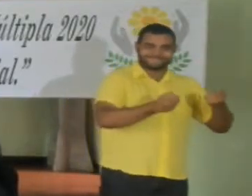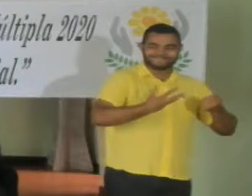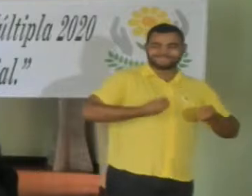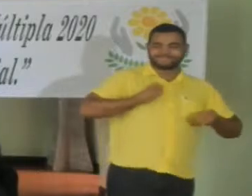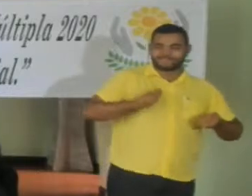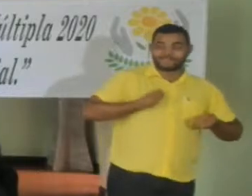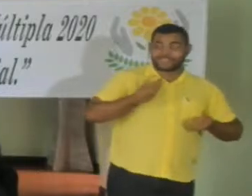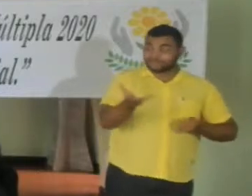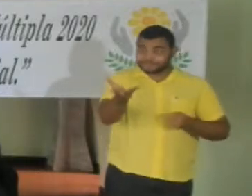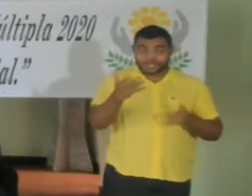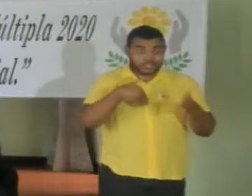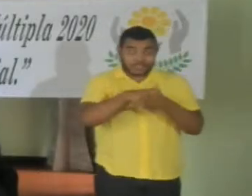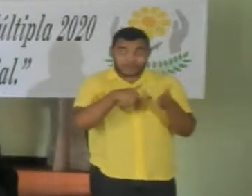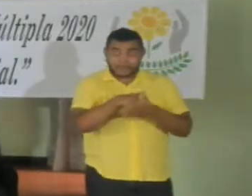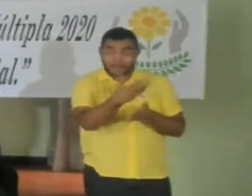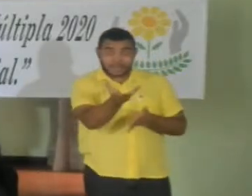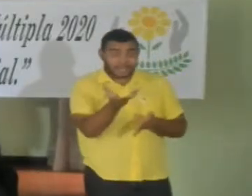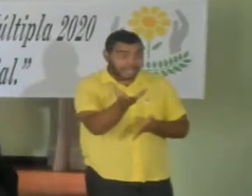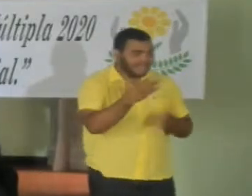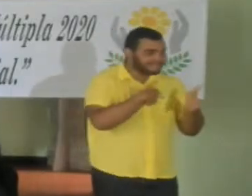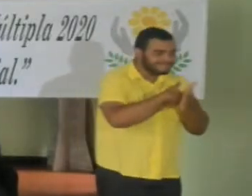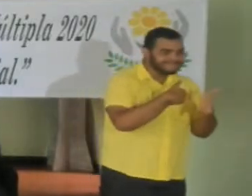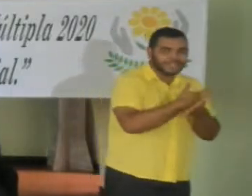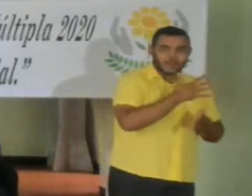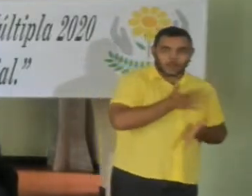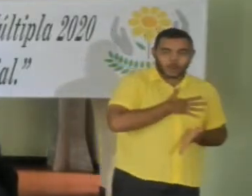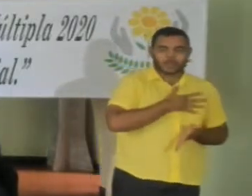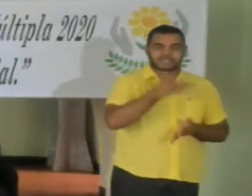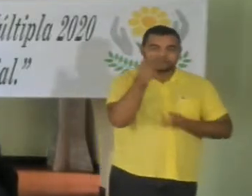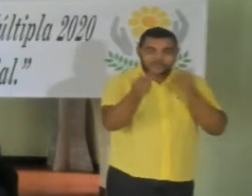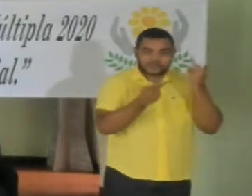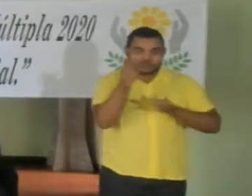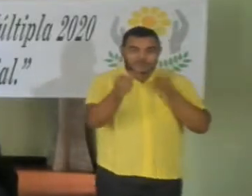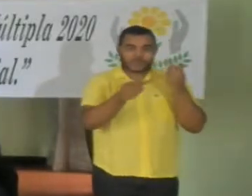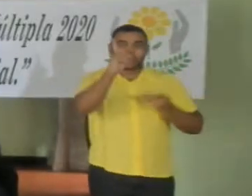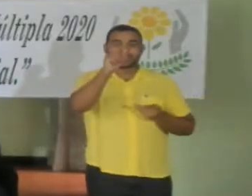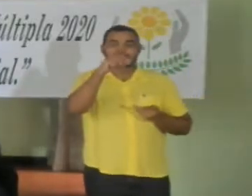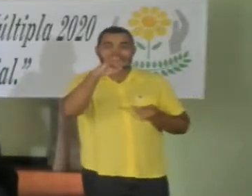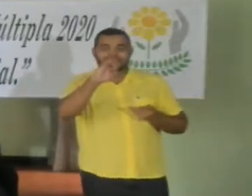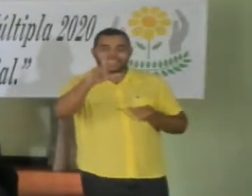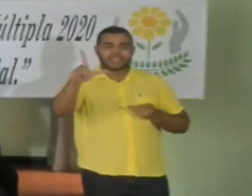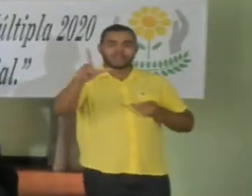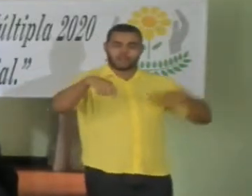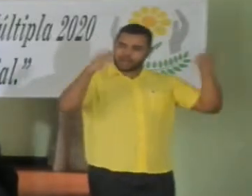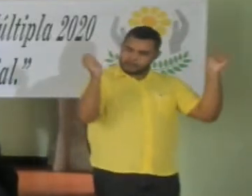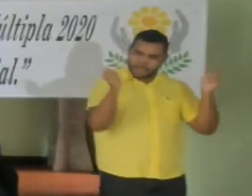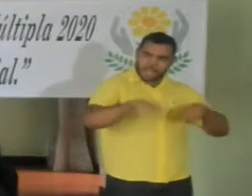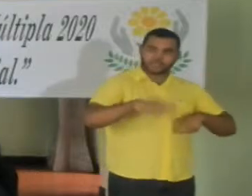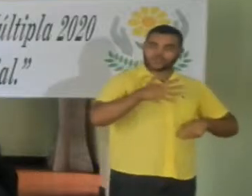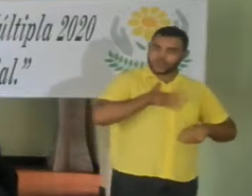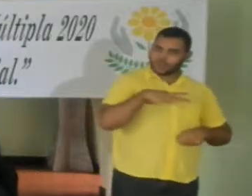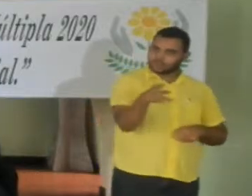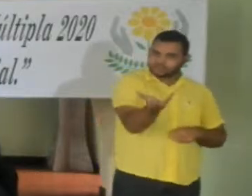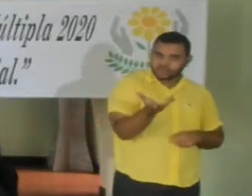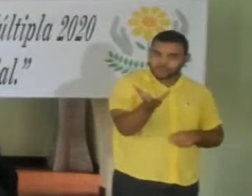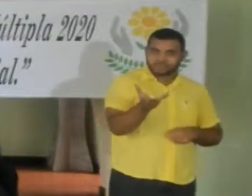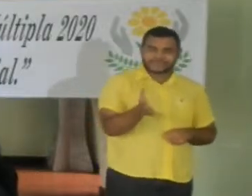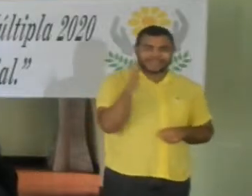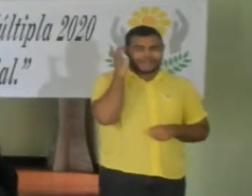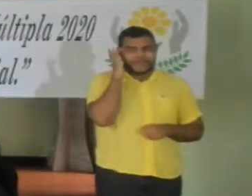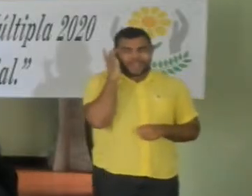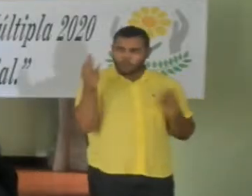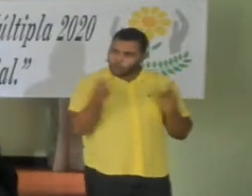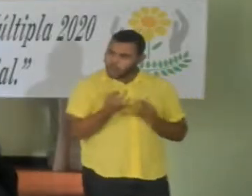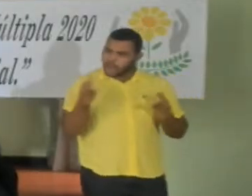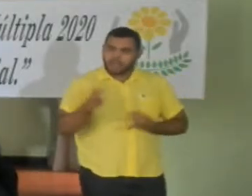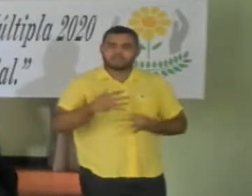sabem jogar bola, vocês sabem, como o Daniel falou no relato, né? Ele se sentia capaz de jogar bola, ele achava que ele tinha qualidade,